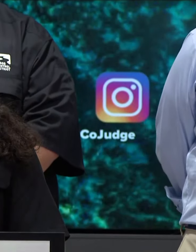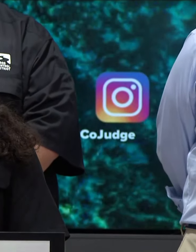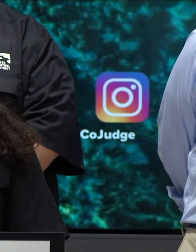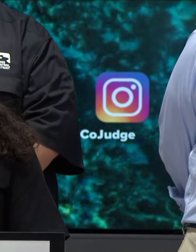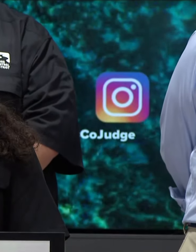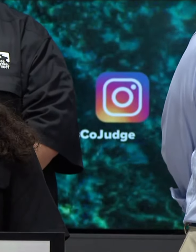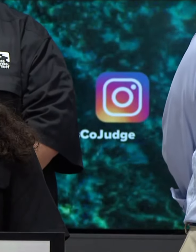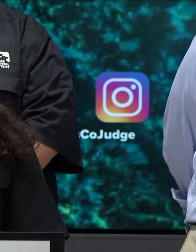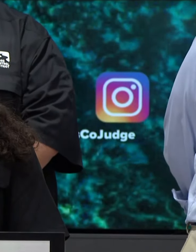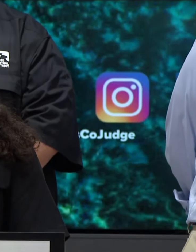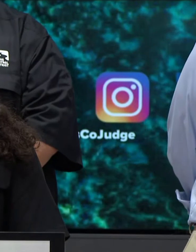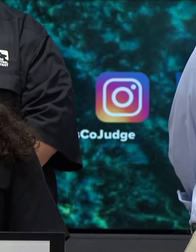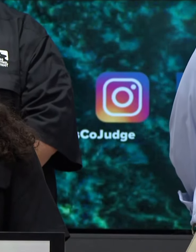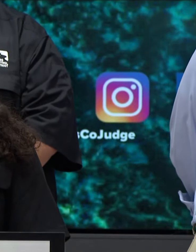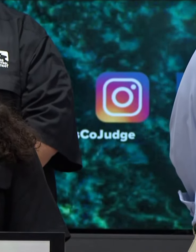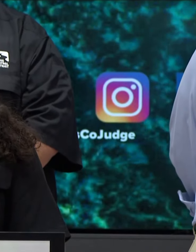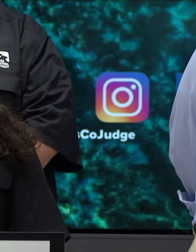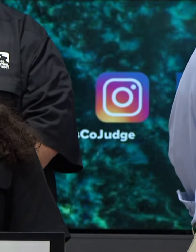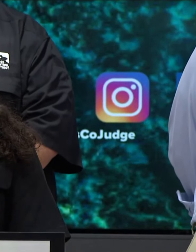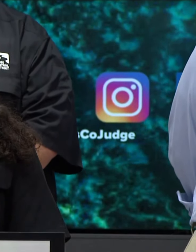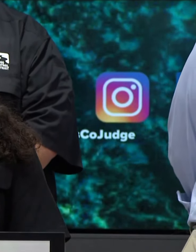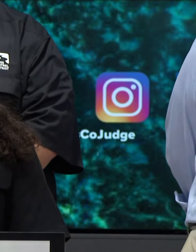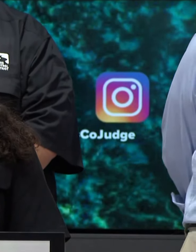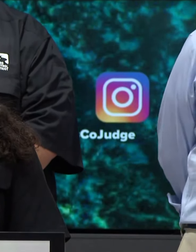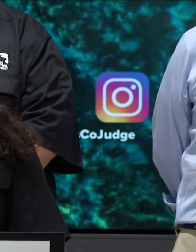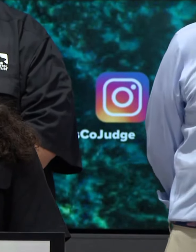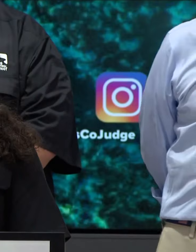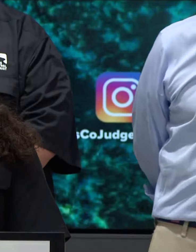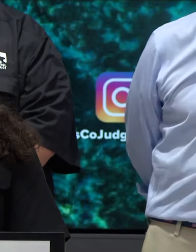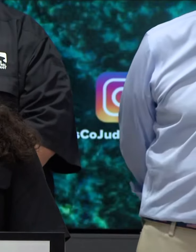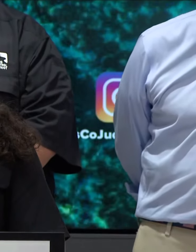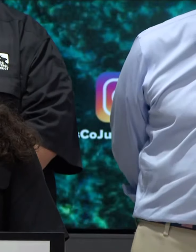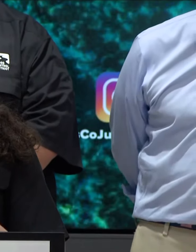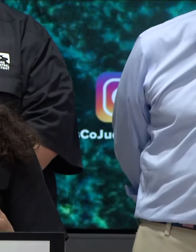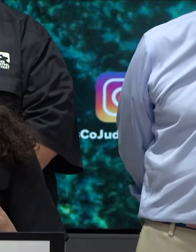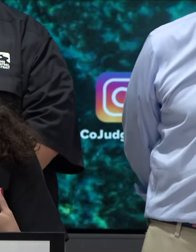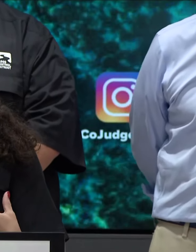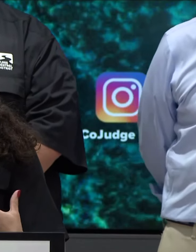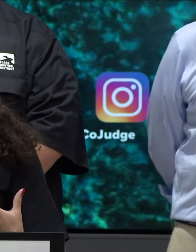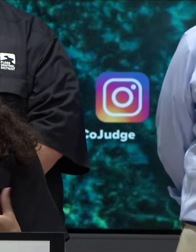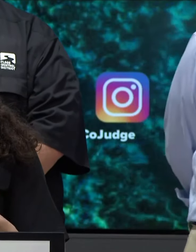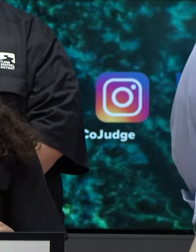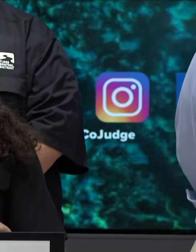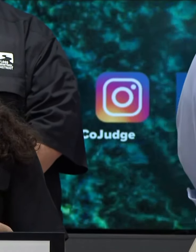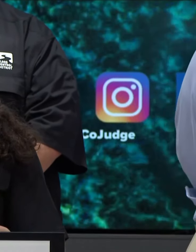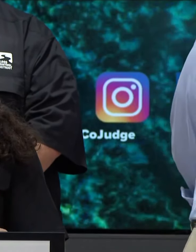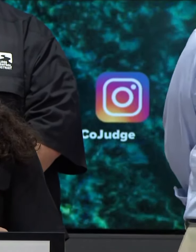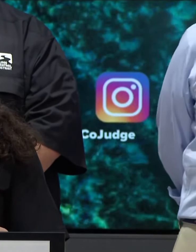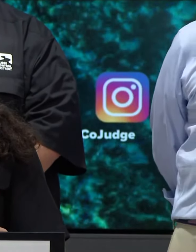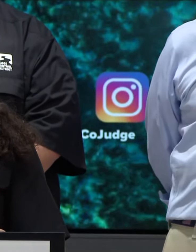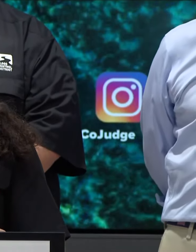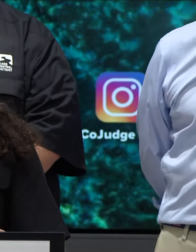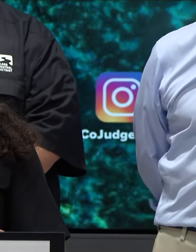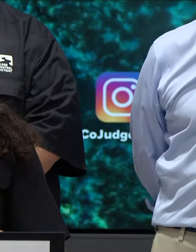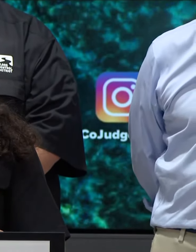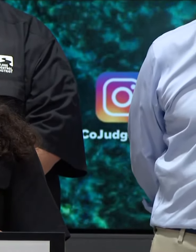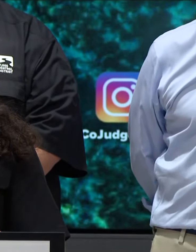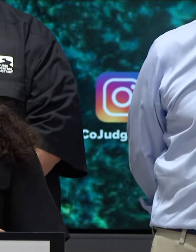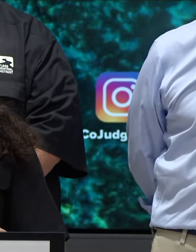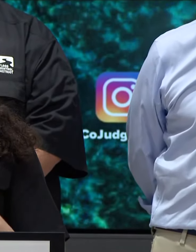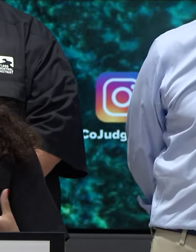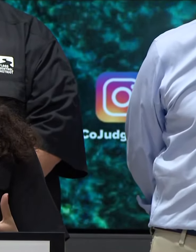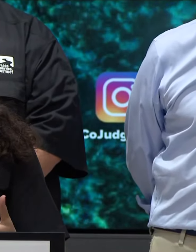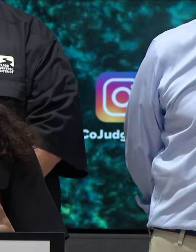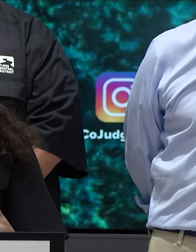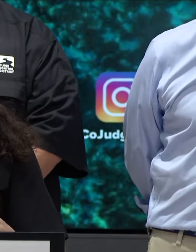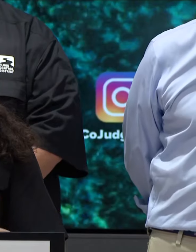viaje importante económico de trabajo en Asia. Entonces, el gobernador no puede firmar